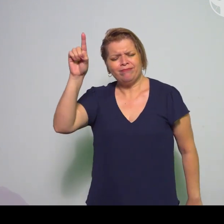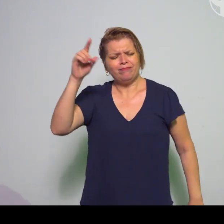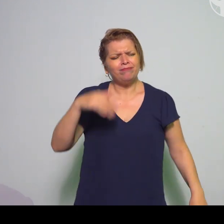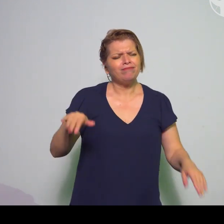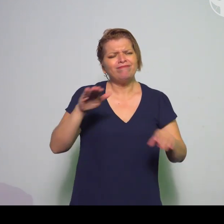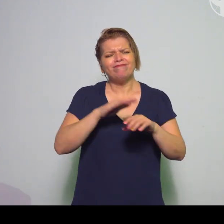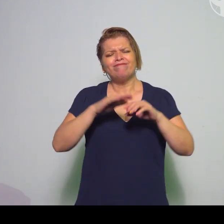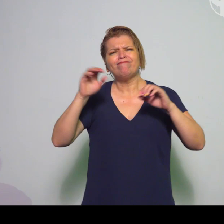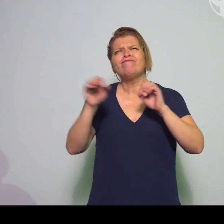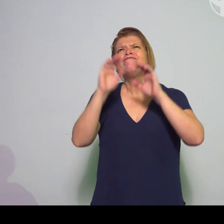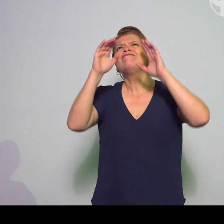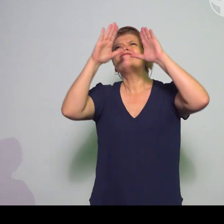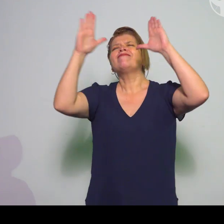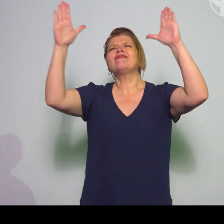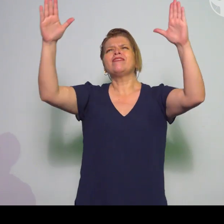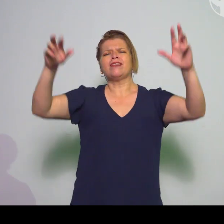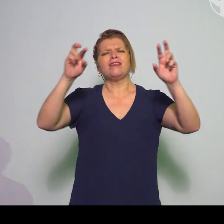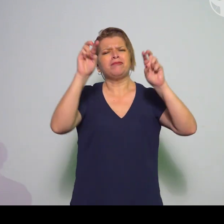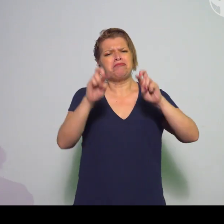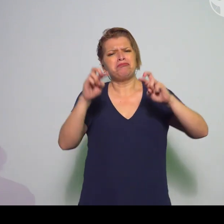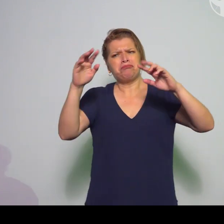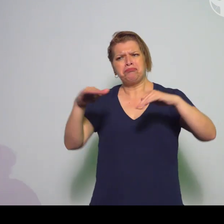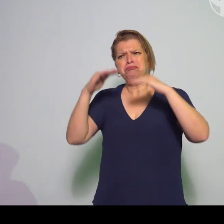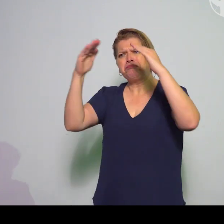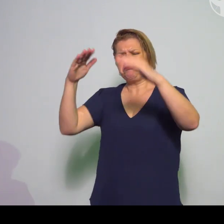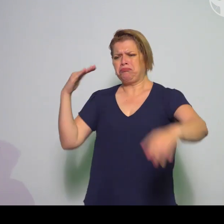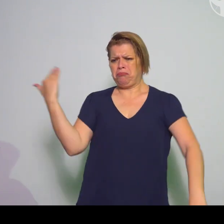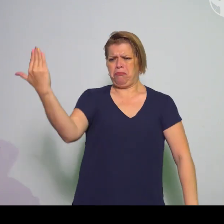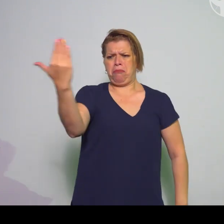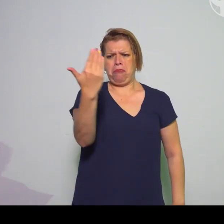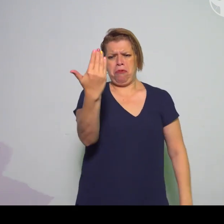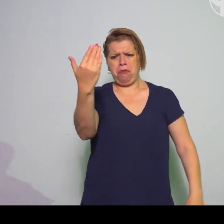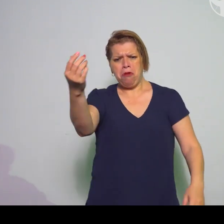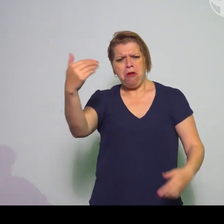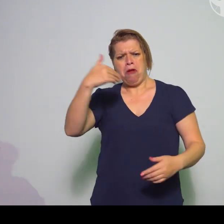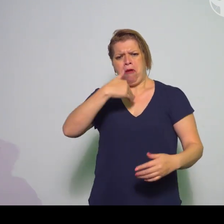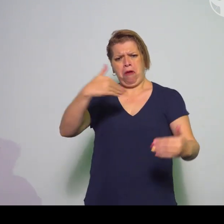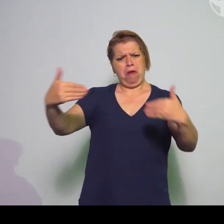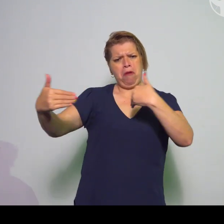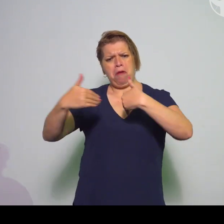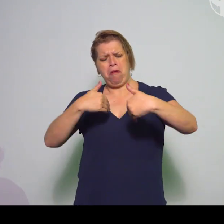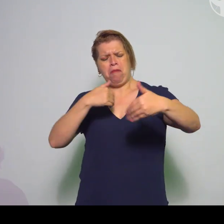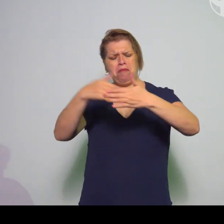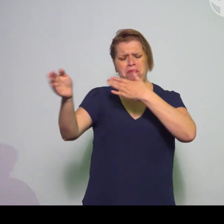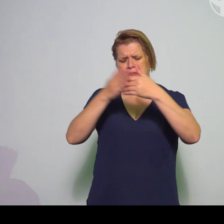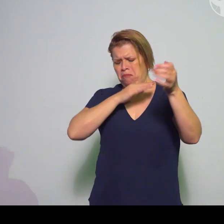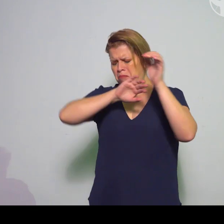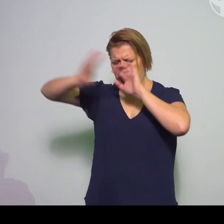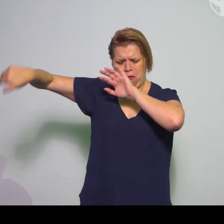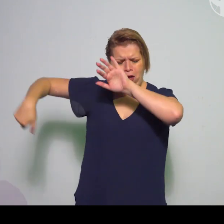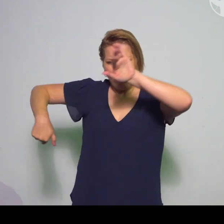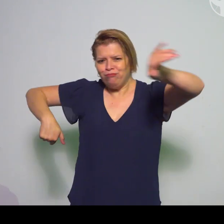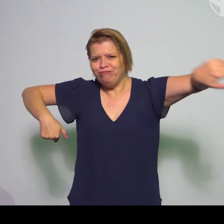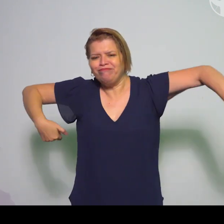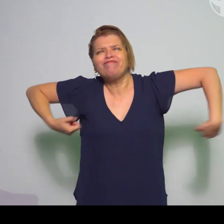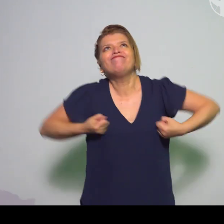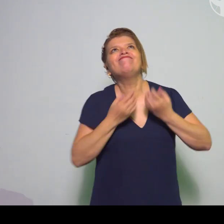grande que gigantes que quieran destruir. Tú